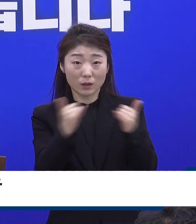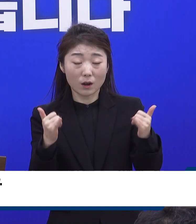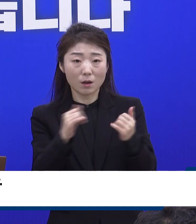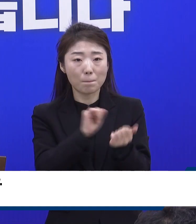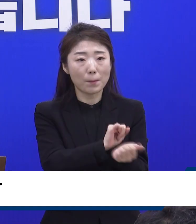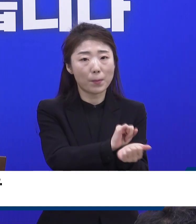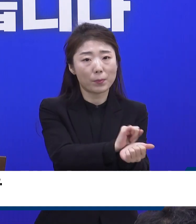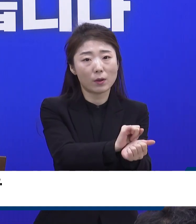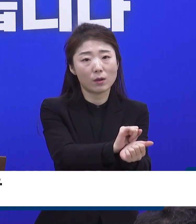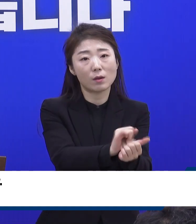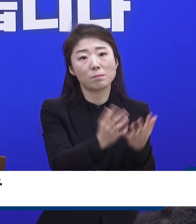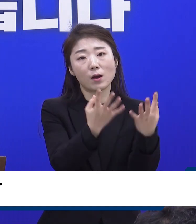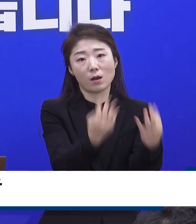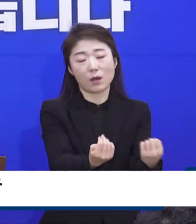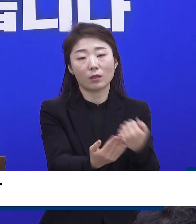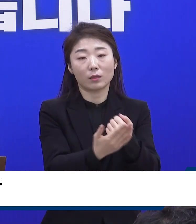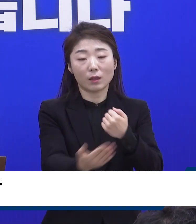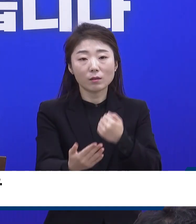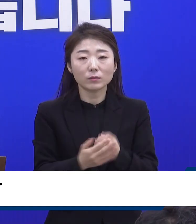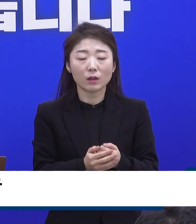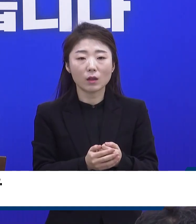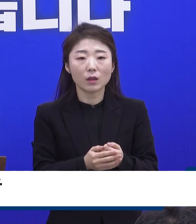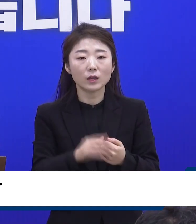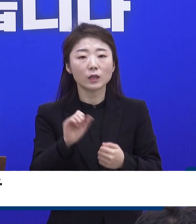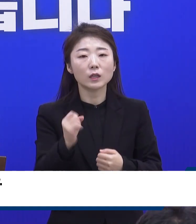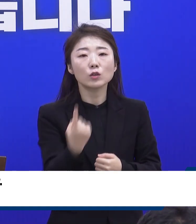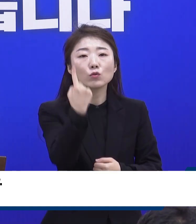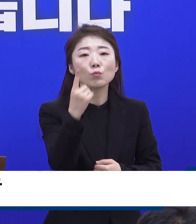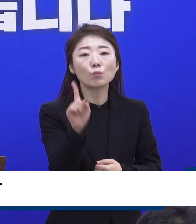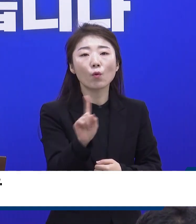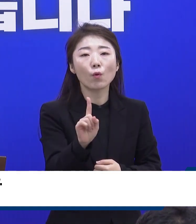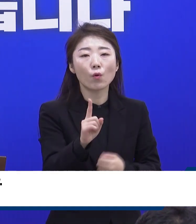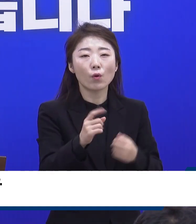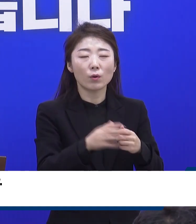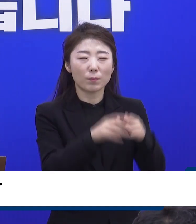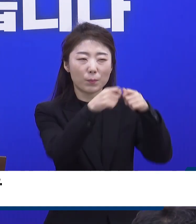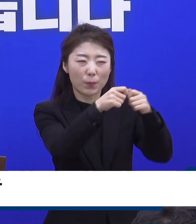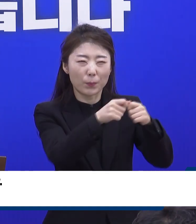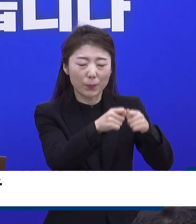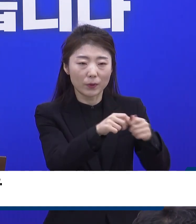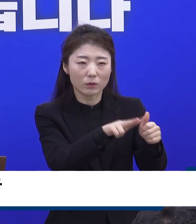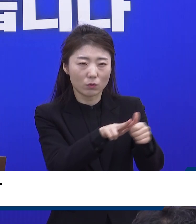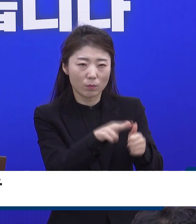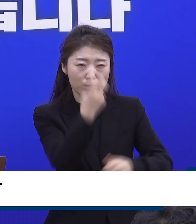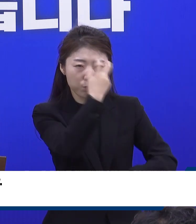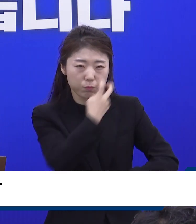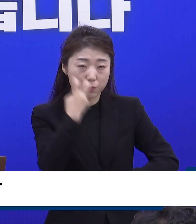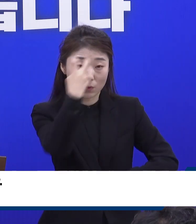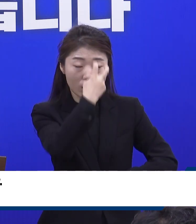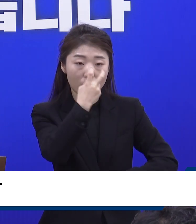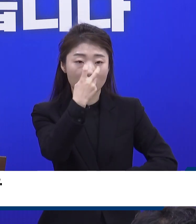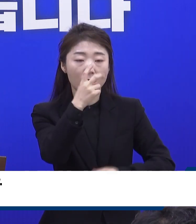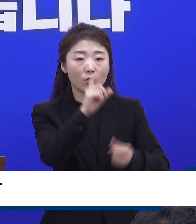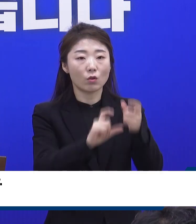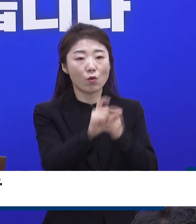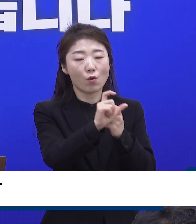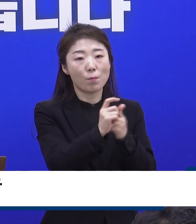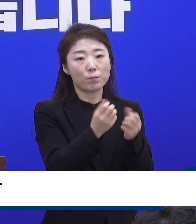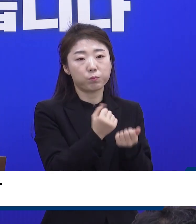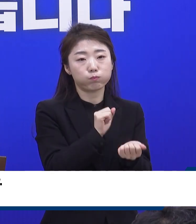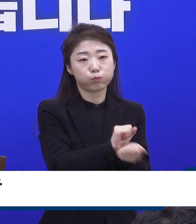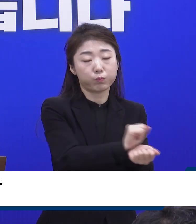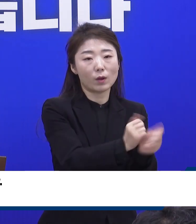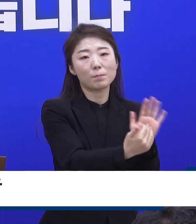감염이 발생하게 된 원인을 좀 더 면밀히 분석해서 추가 확산을 반드시 차단할 수 있도록